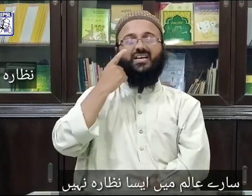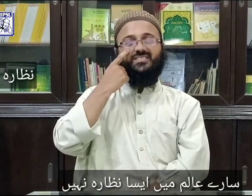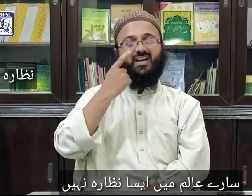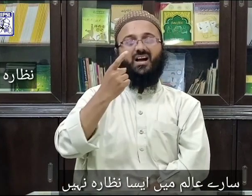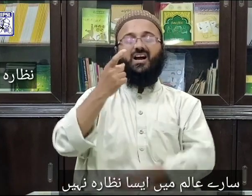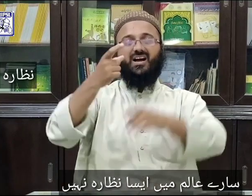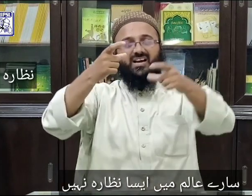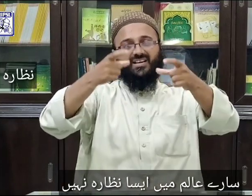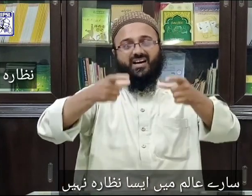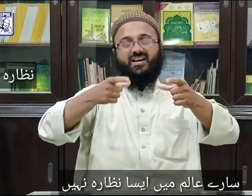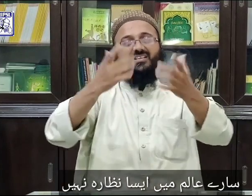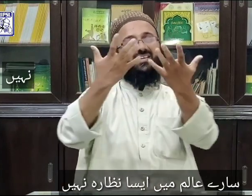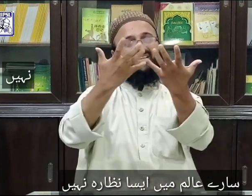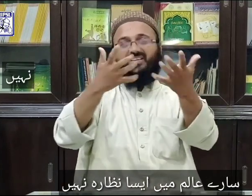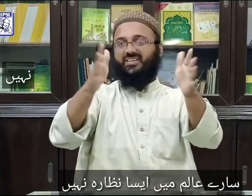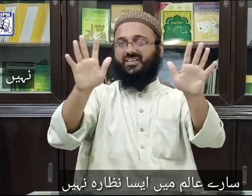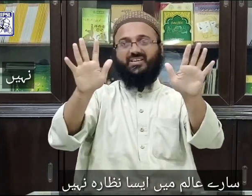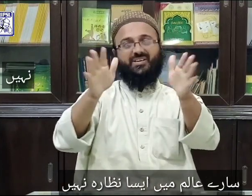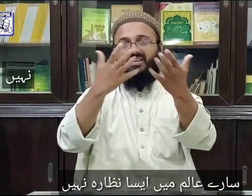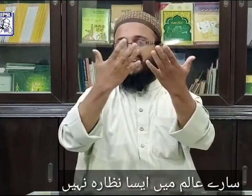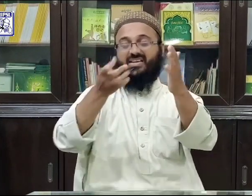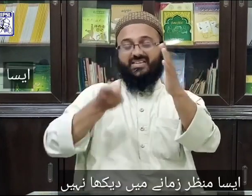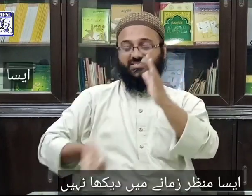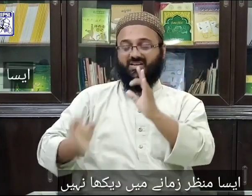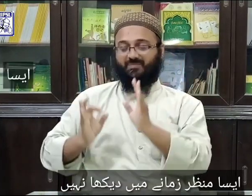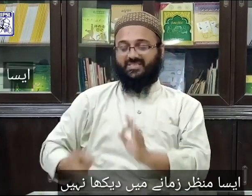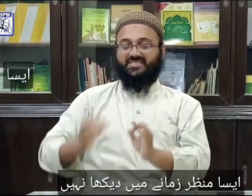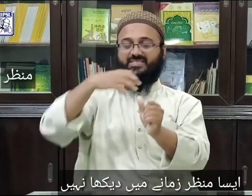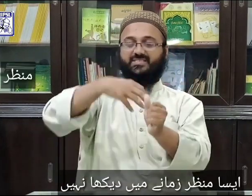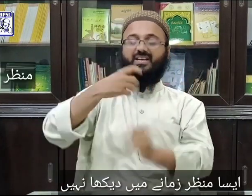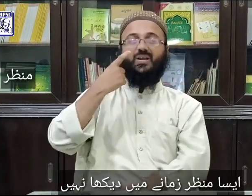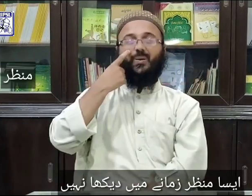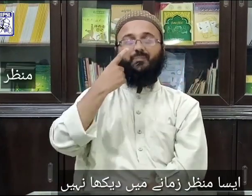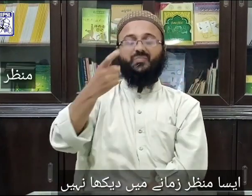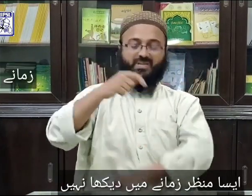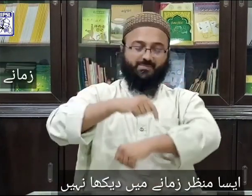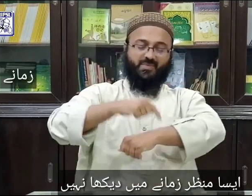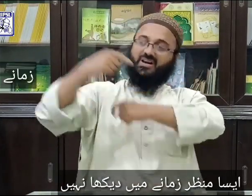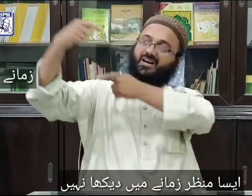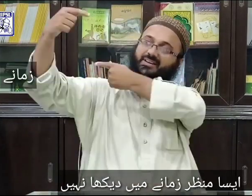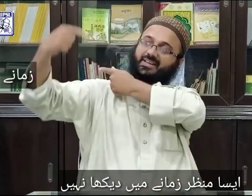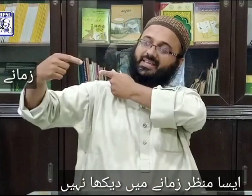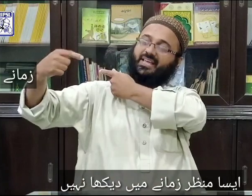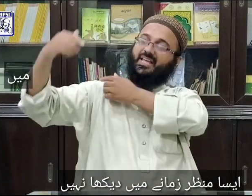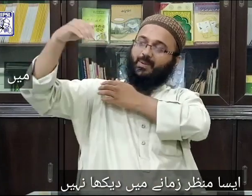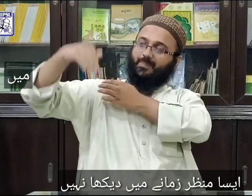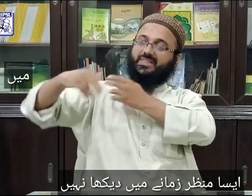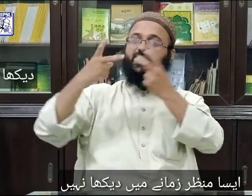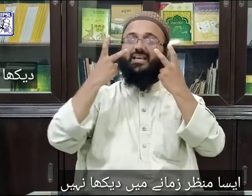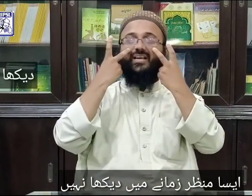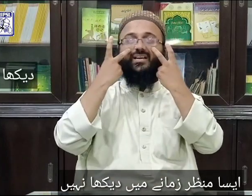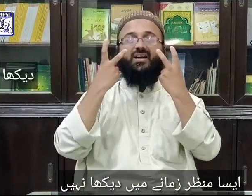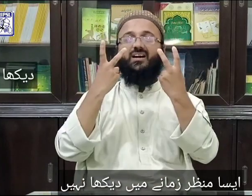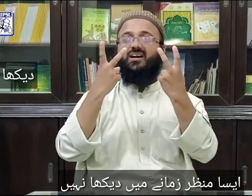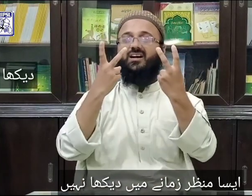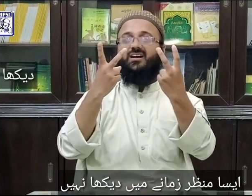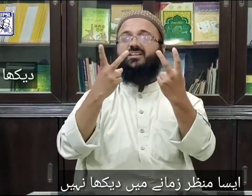نظارہ نہیں ایسا منظر زمانے میں دیکھا